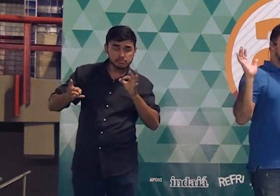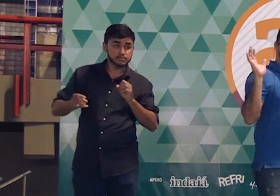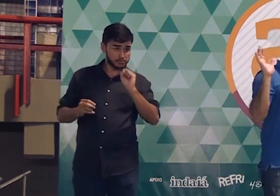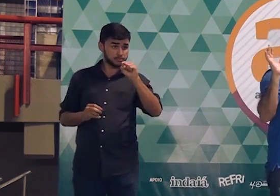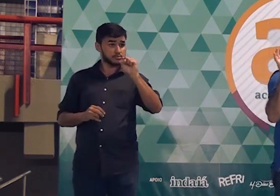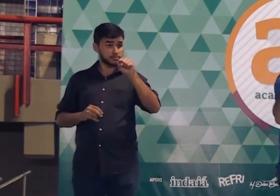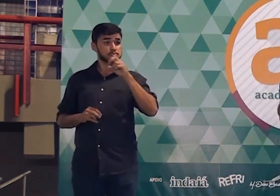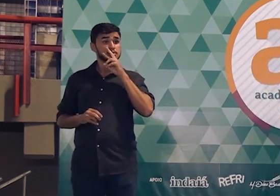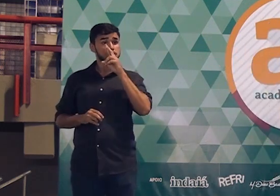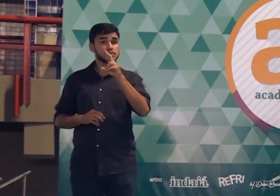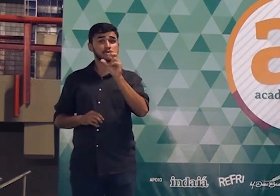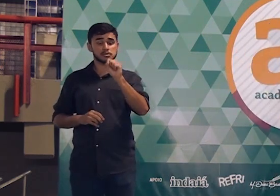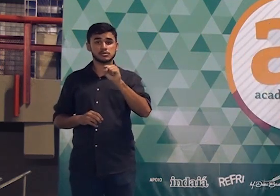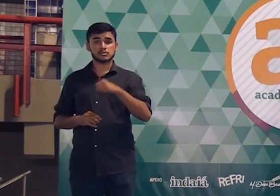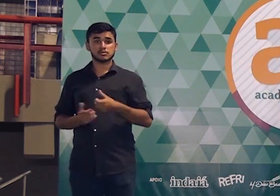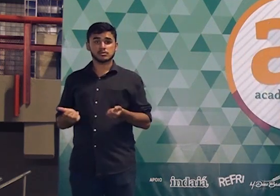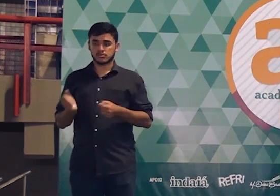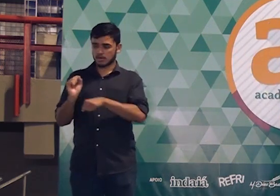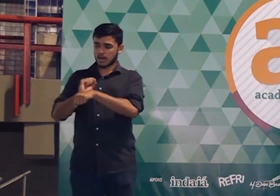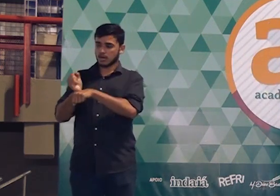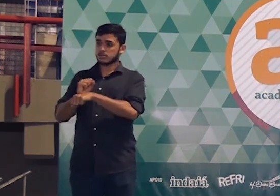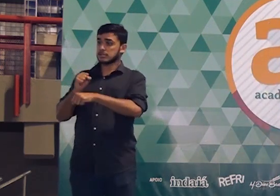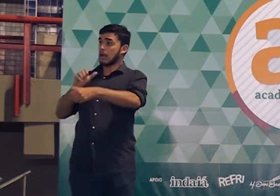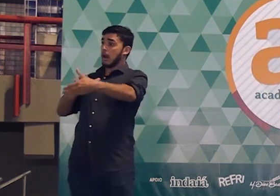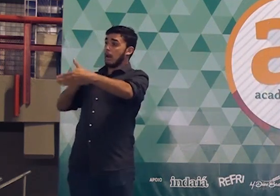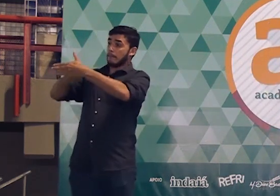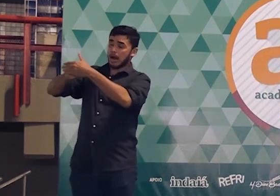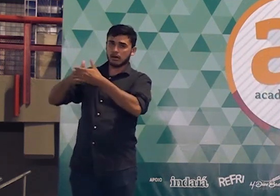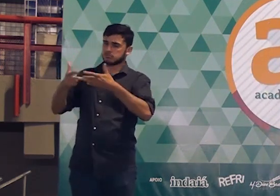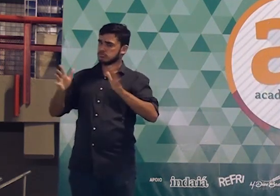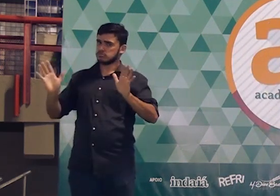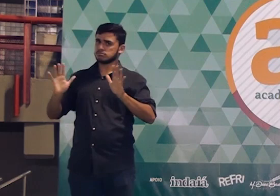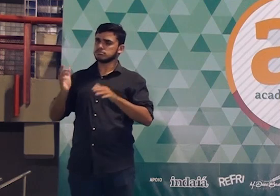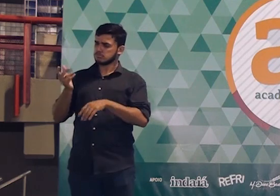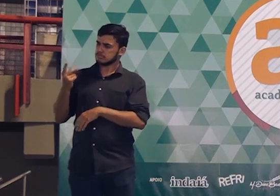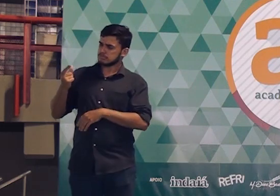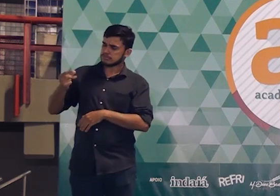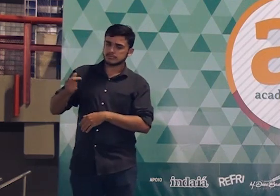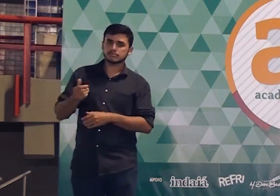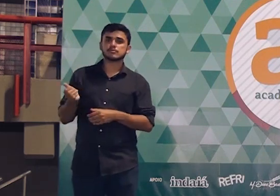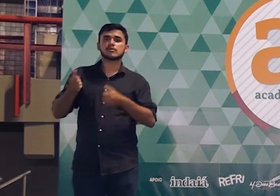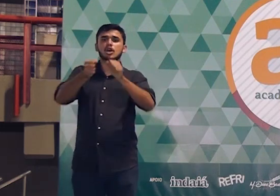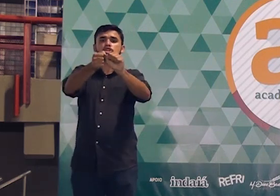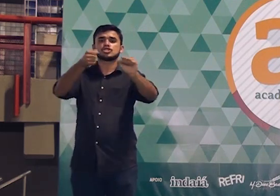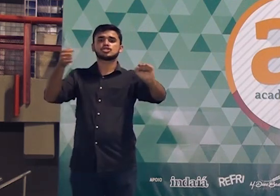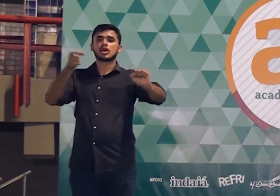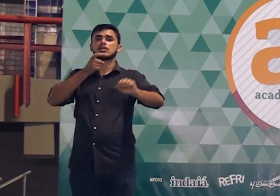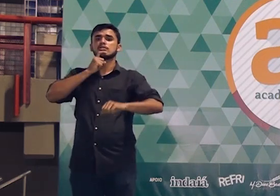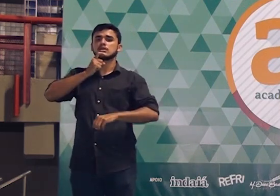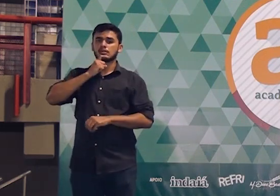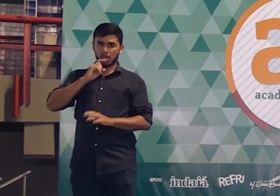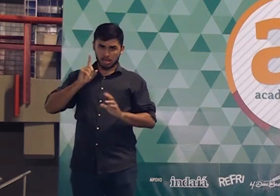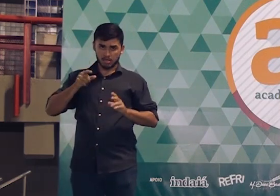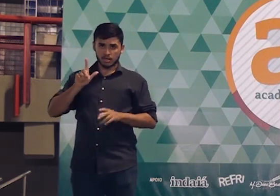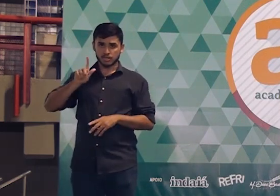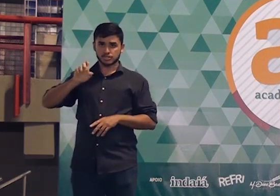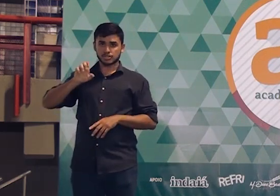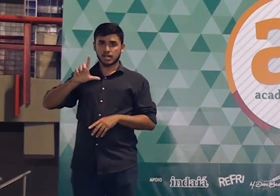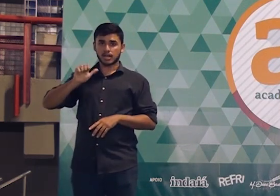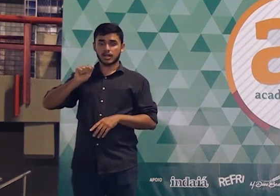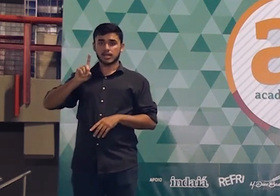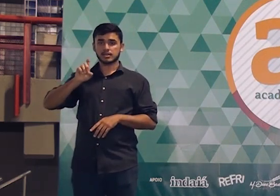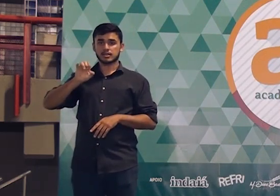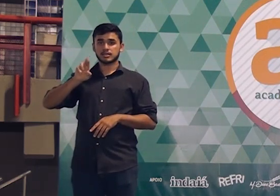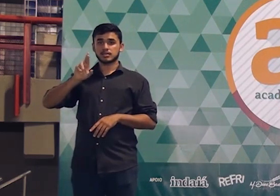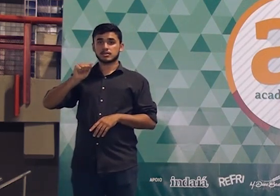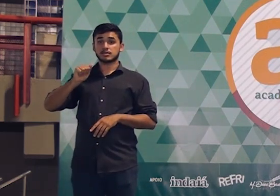É, né? Se eu não fizer nenhuma besteira, um carro é um bem durável. Uma geladeira é durável? A geladeira da casa da